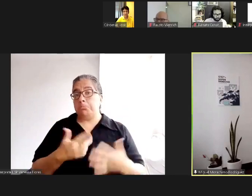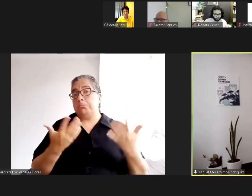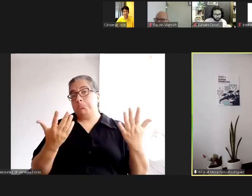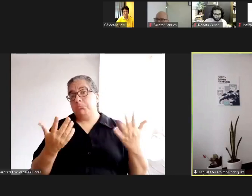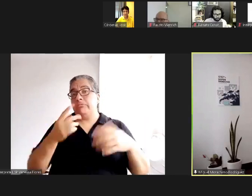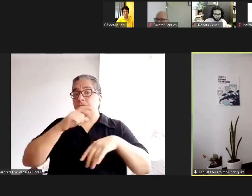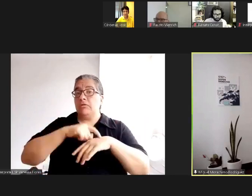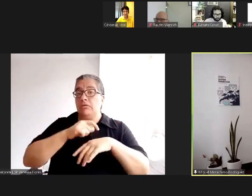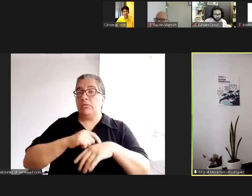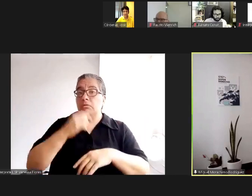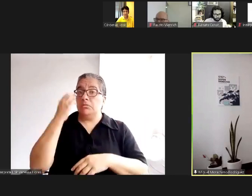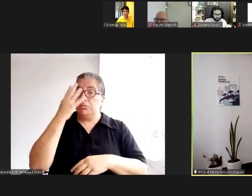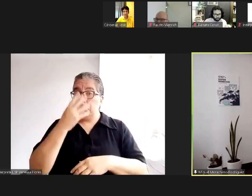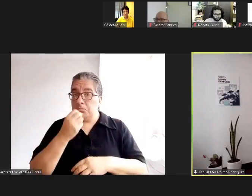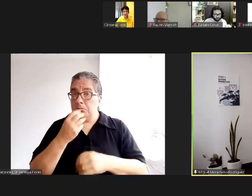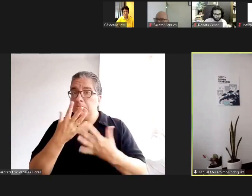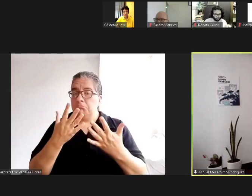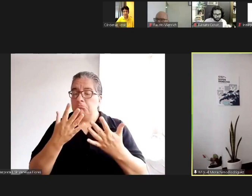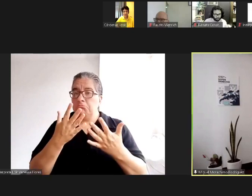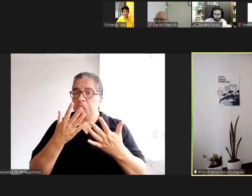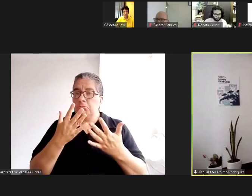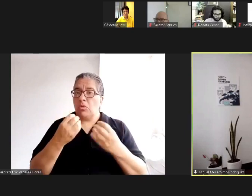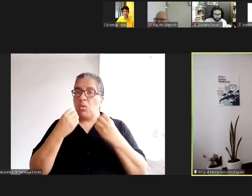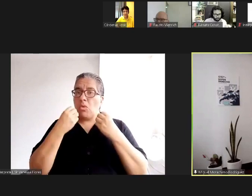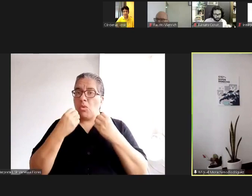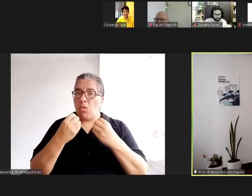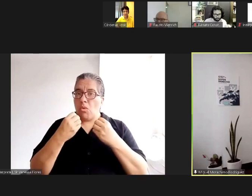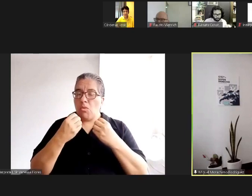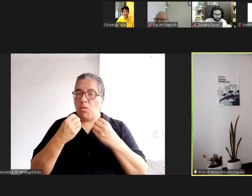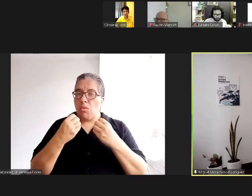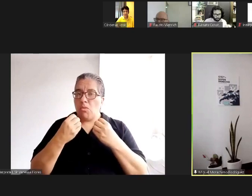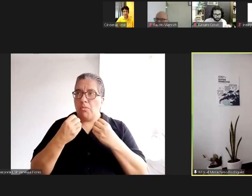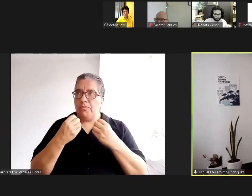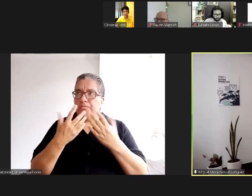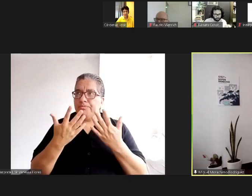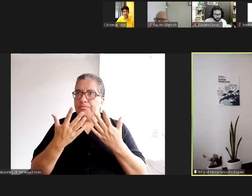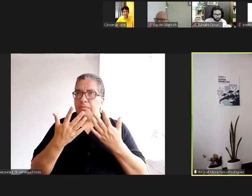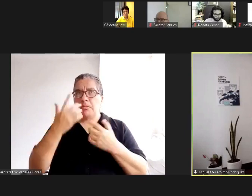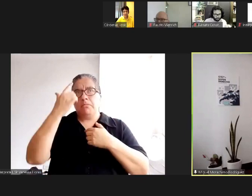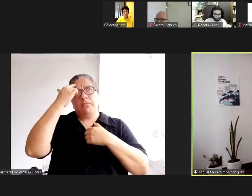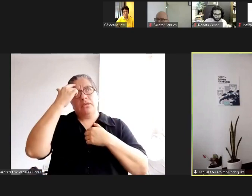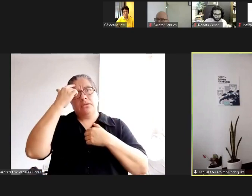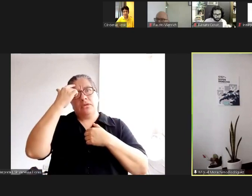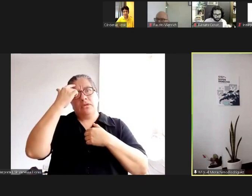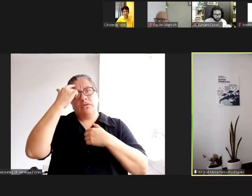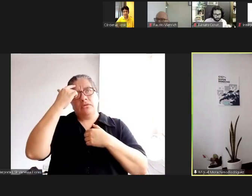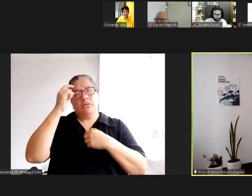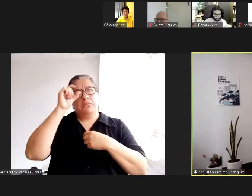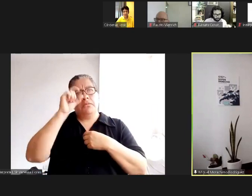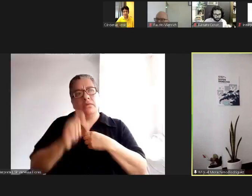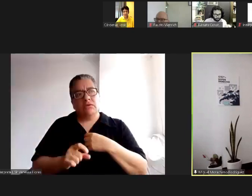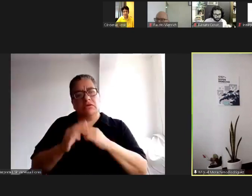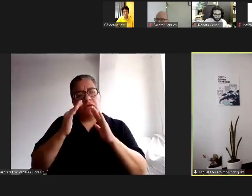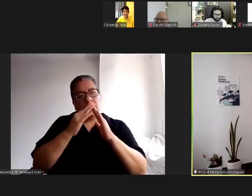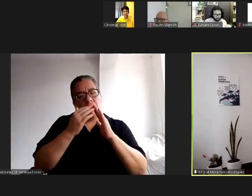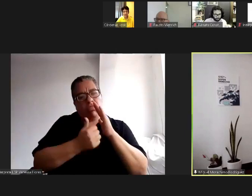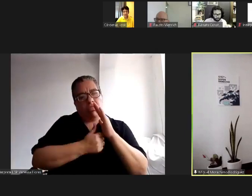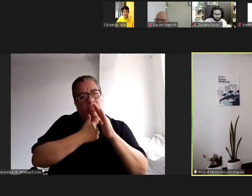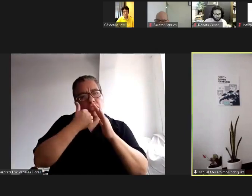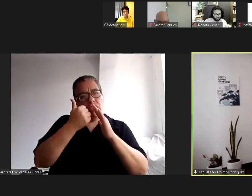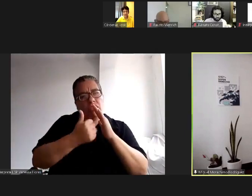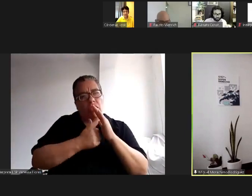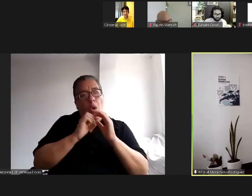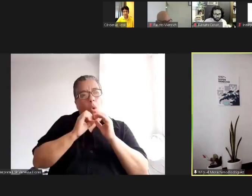nos estamos poniendo en los pies de quienes no pueden salir de casa, de quienes no viven en una capital de departamento, no sé, de